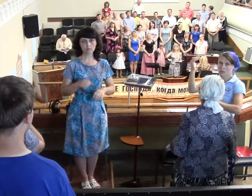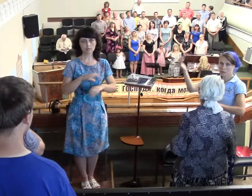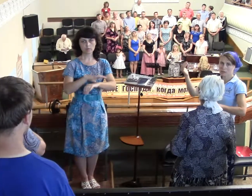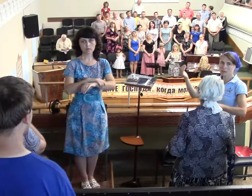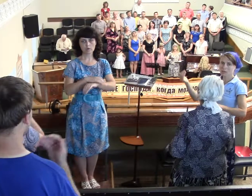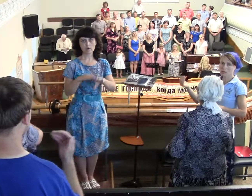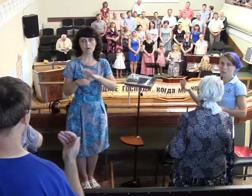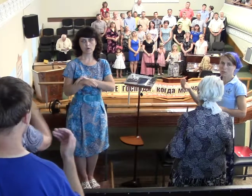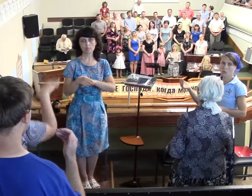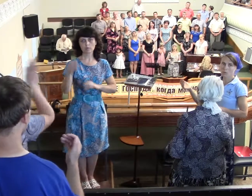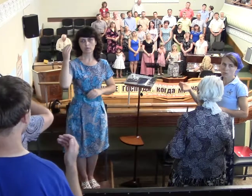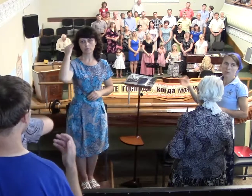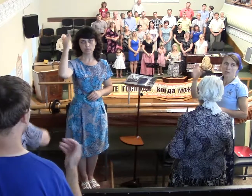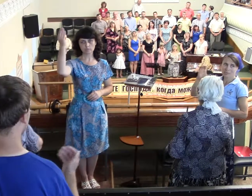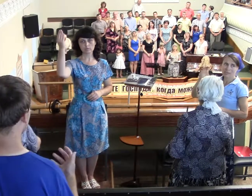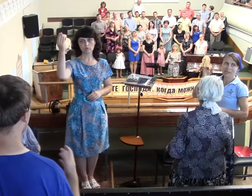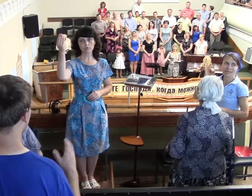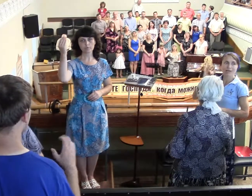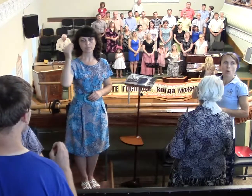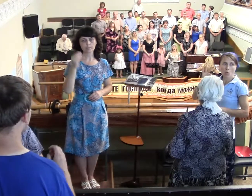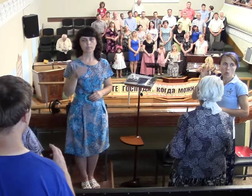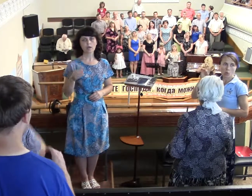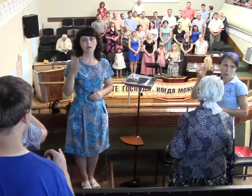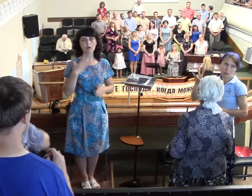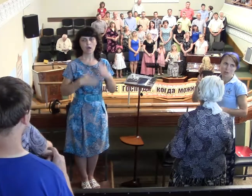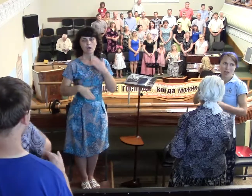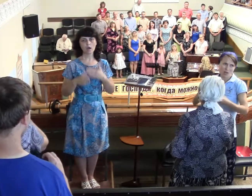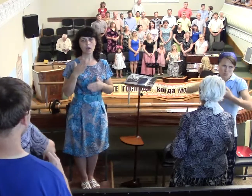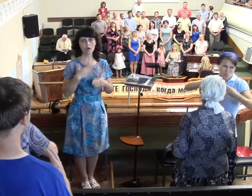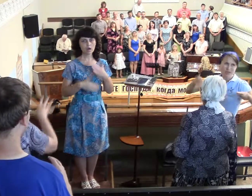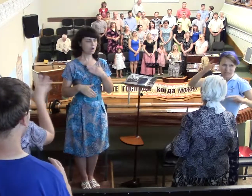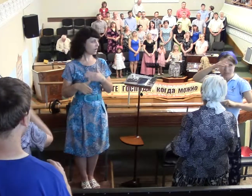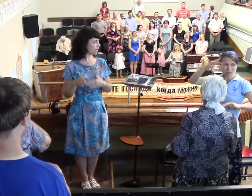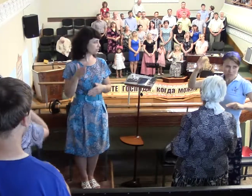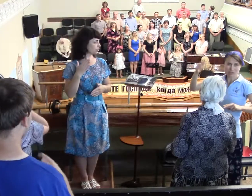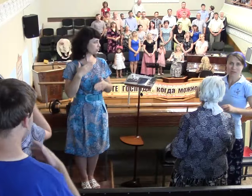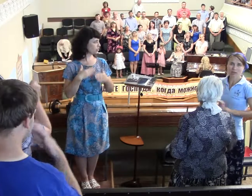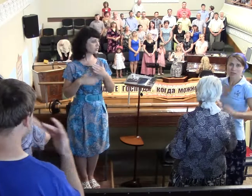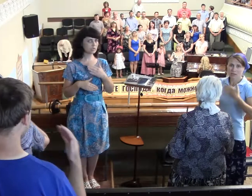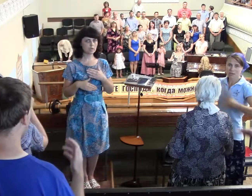Oh.